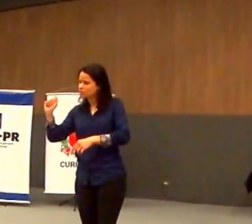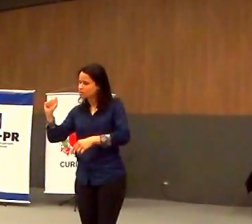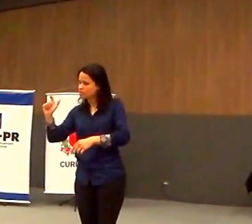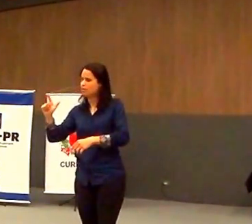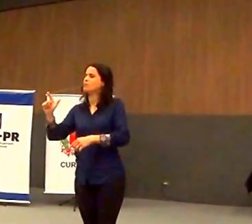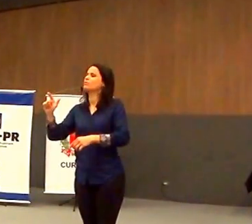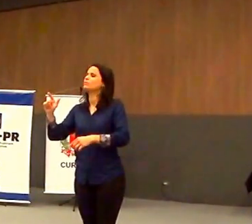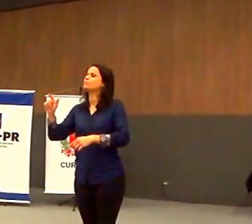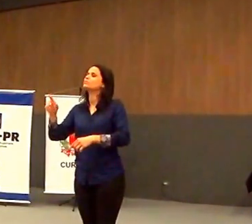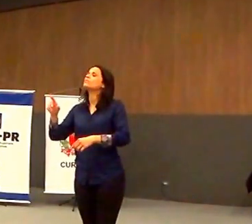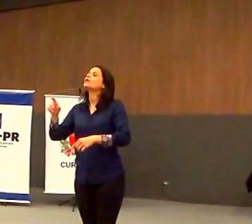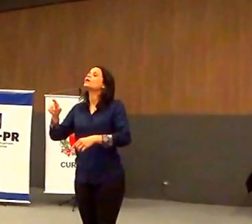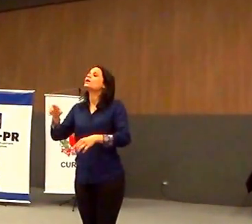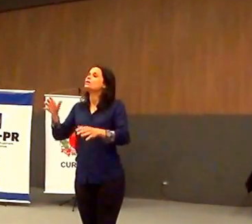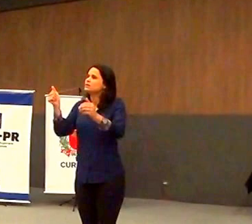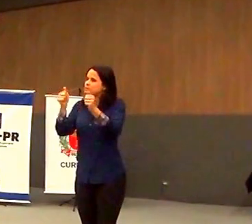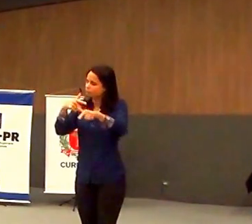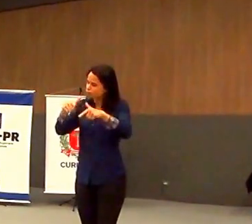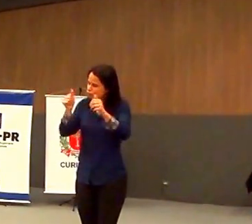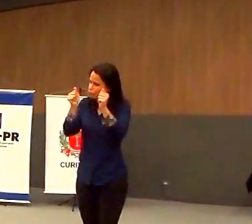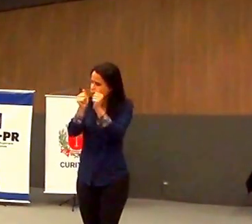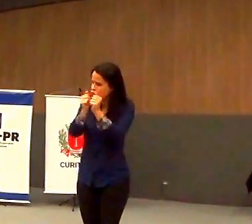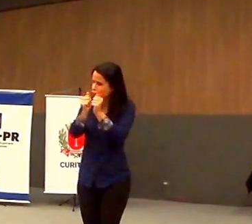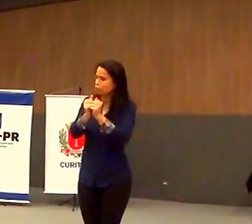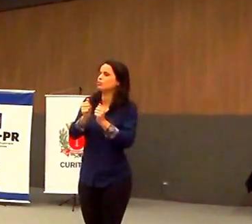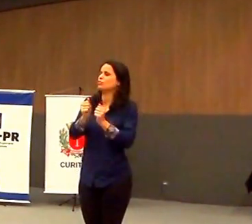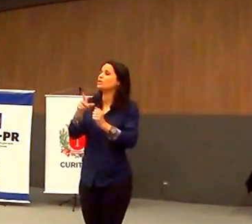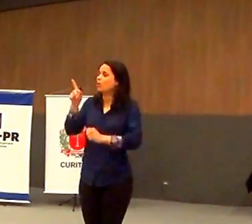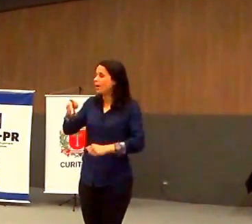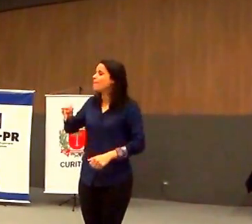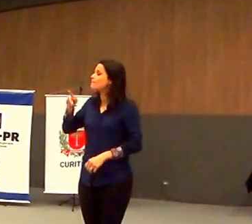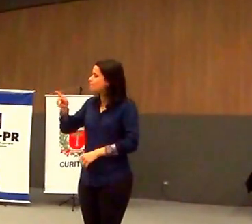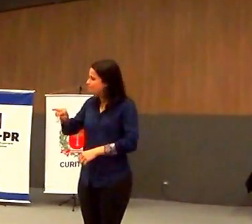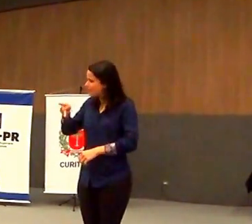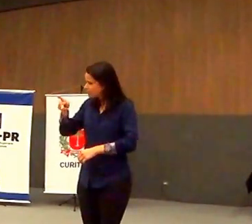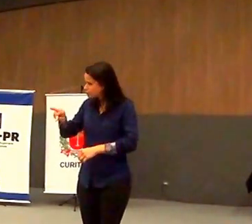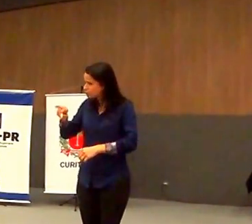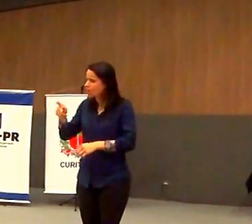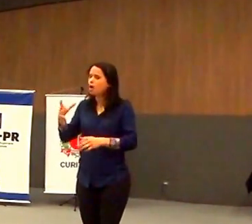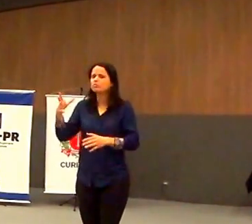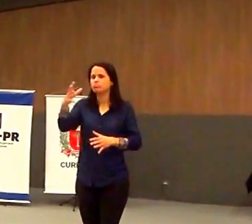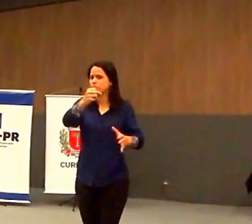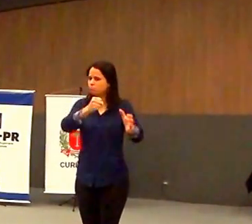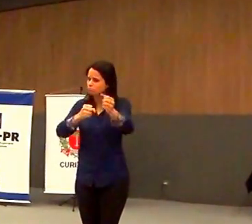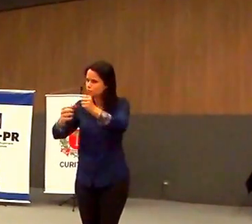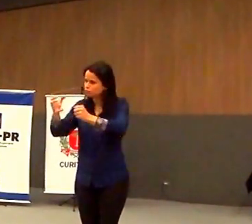a DPI, ela se insere ali para lutar e trabalhar pela sociedade civil também.